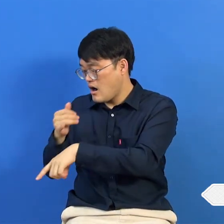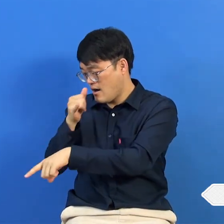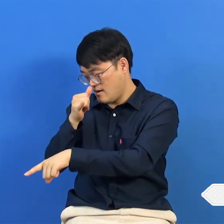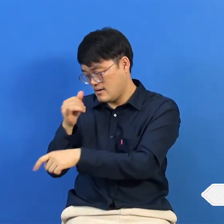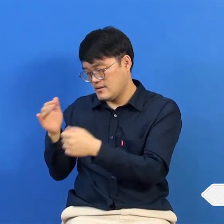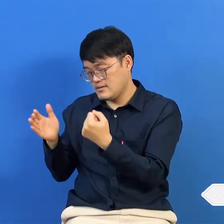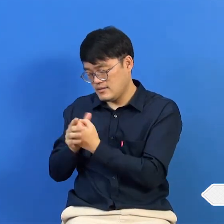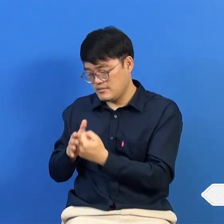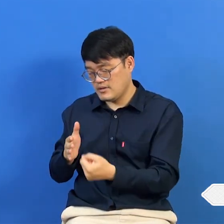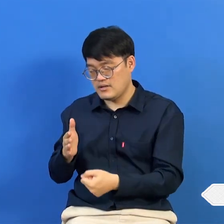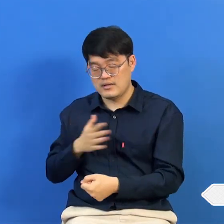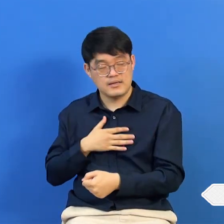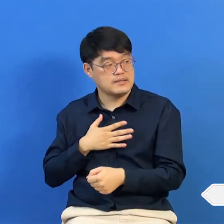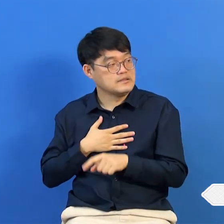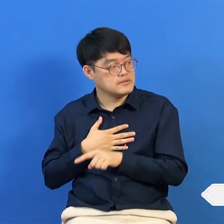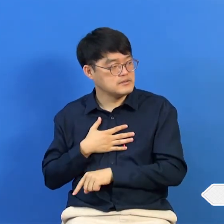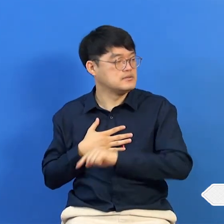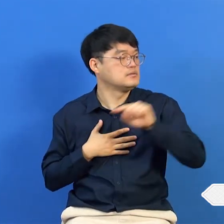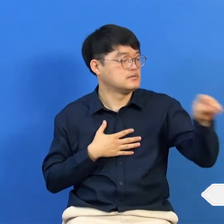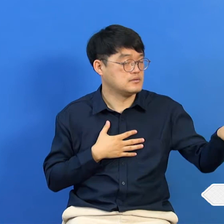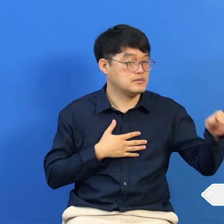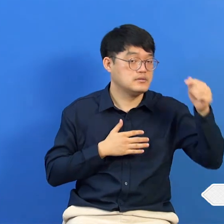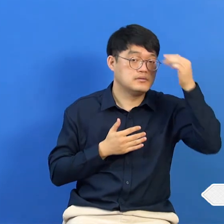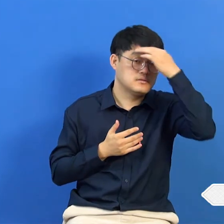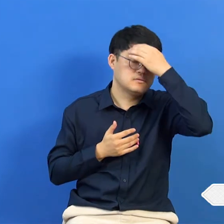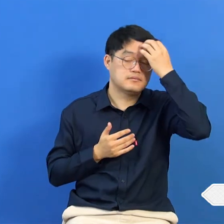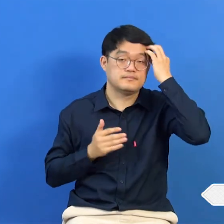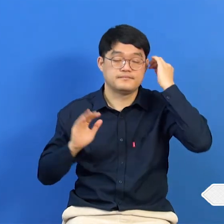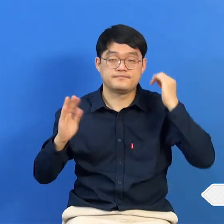하나님이 끌고 오셨습니다. 돌이켜보면